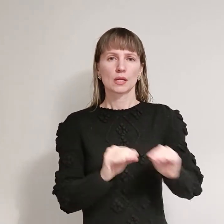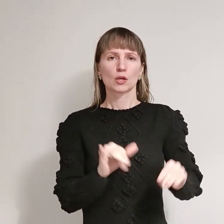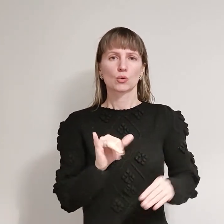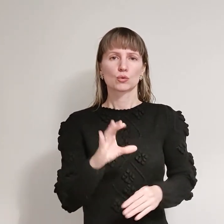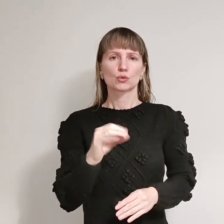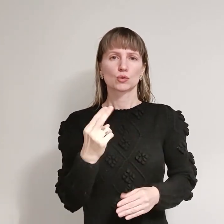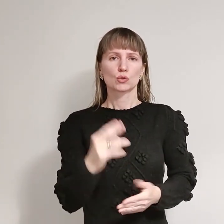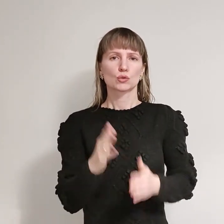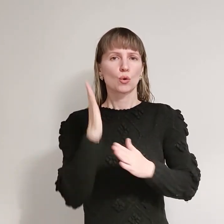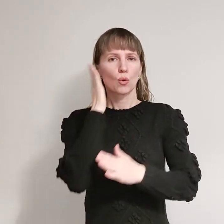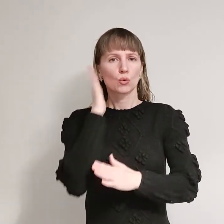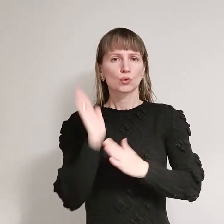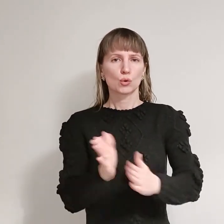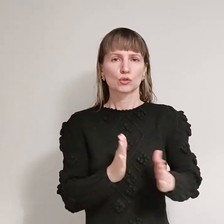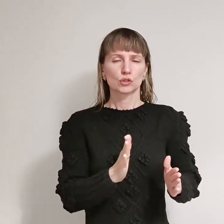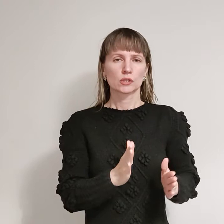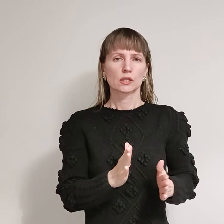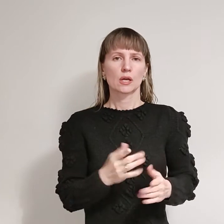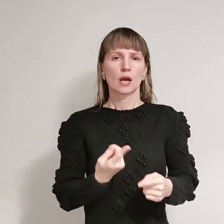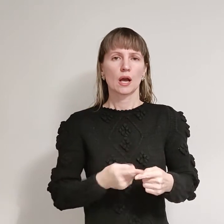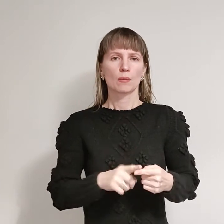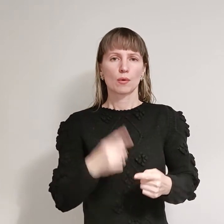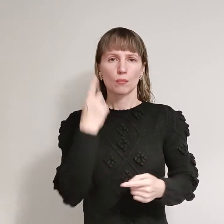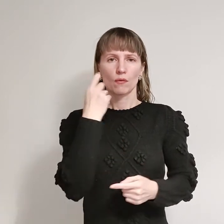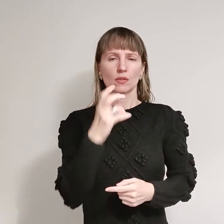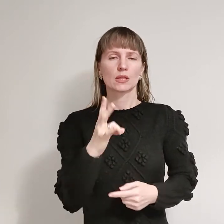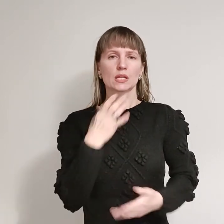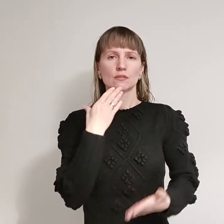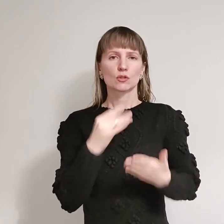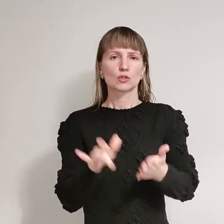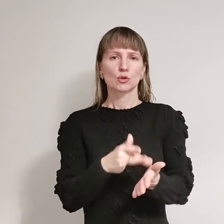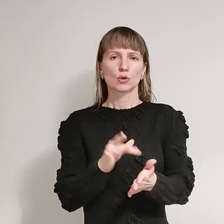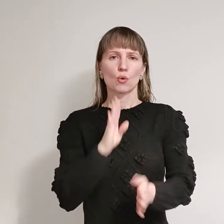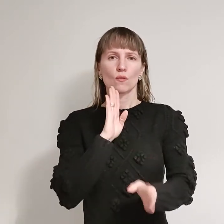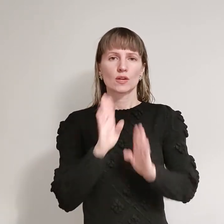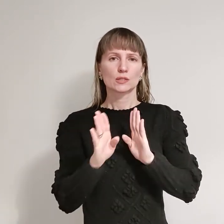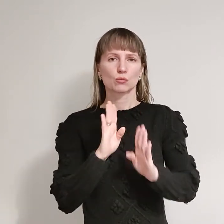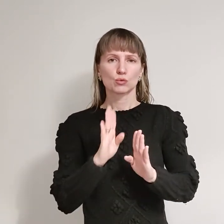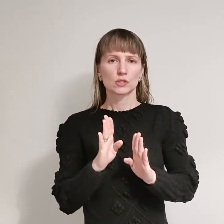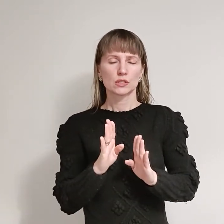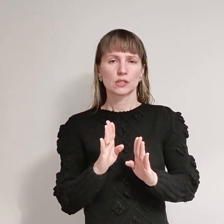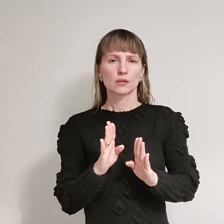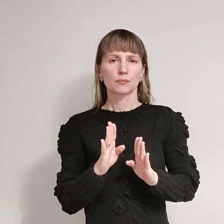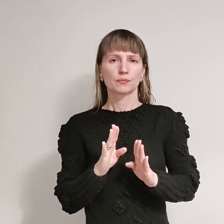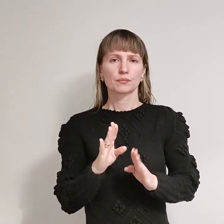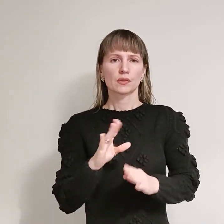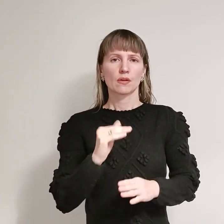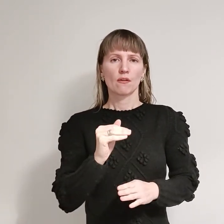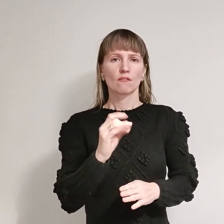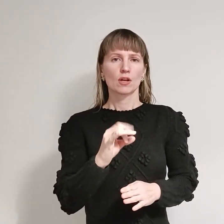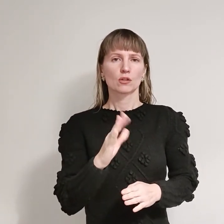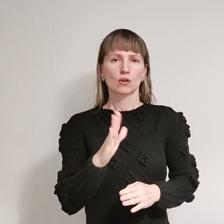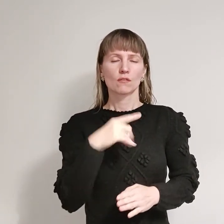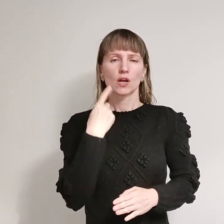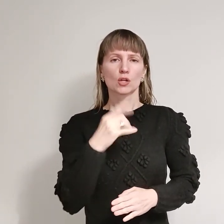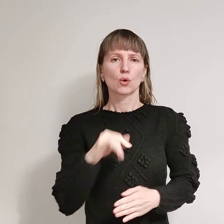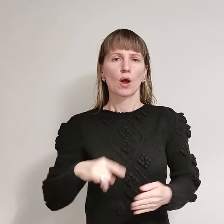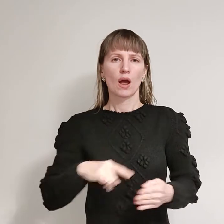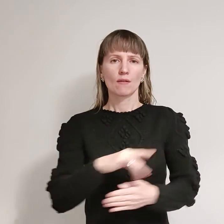соціальні гуртожитки. Про це він повідомив на своїй сторінці у Фейсбуці. Іван Федоров каже, у Авіамістечку